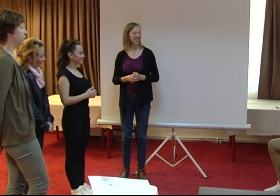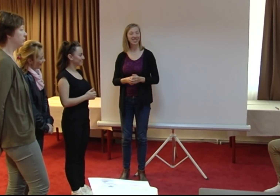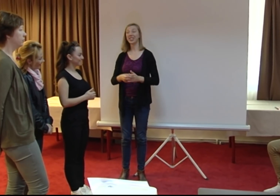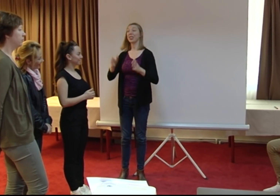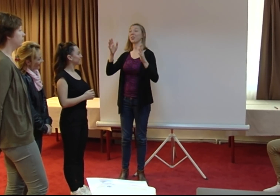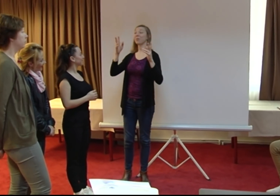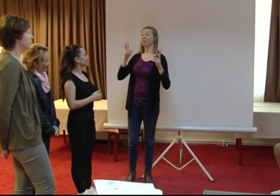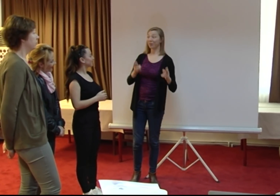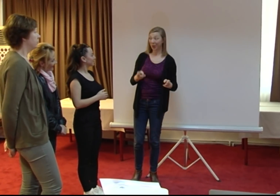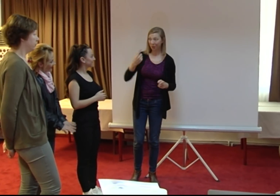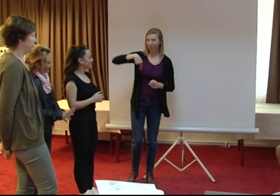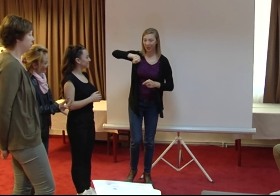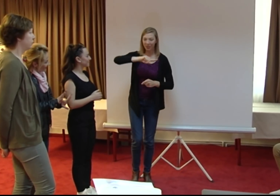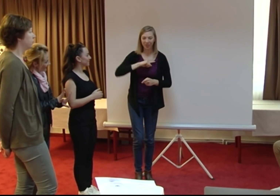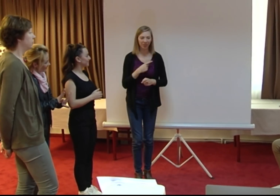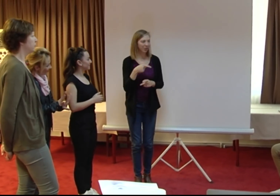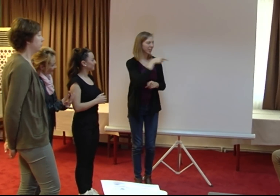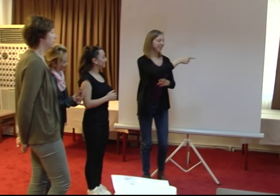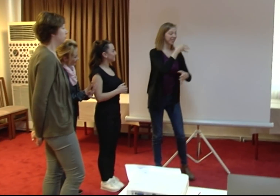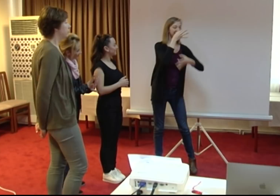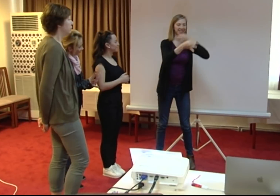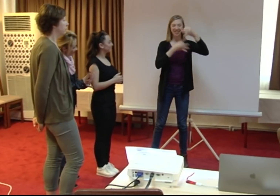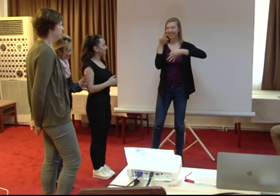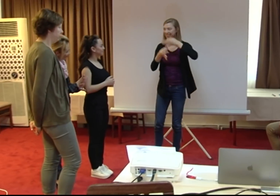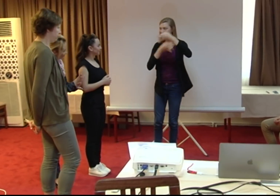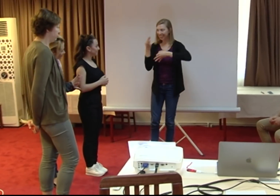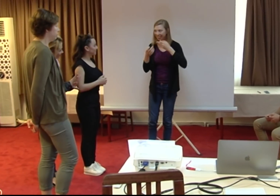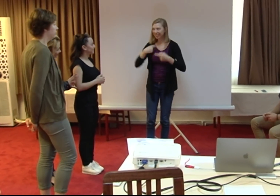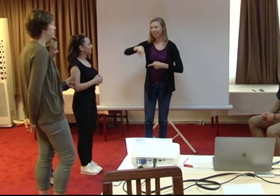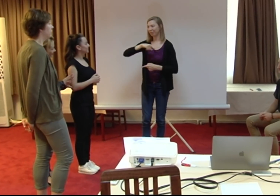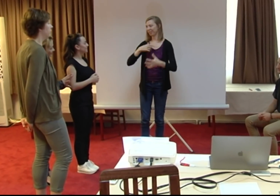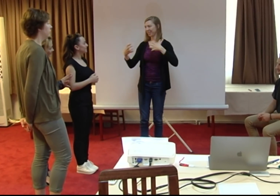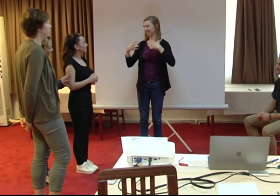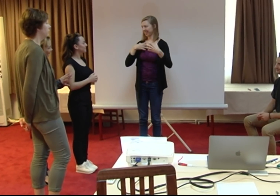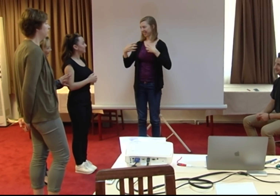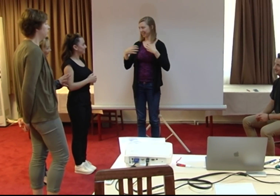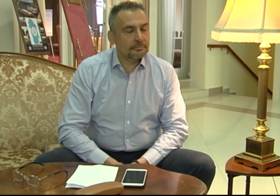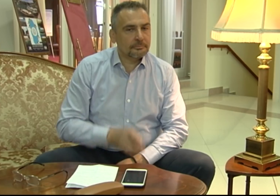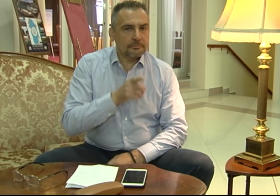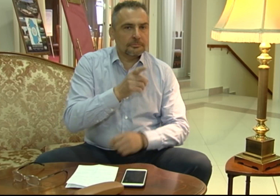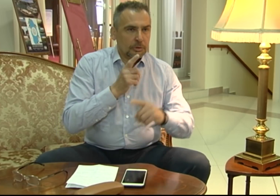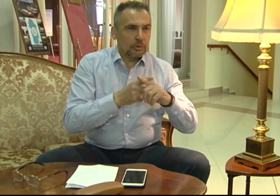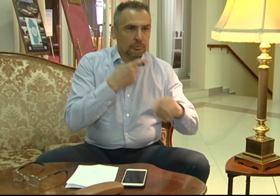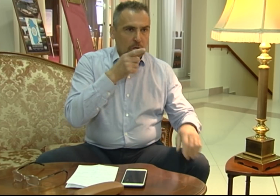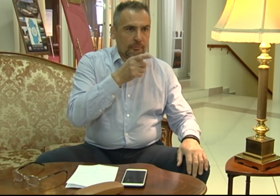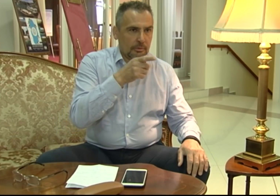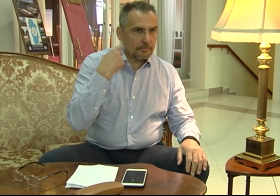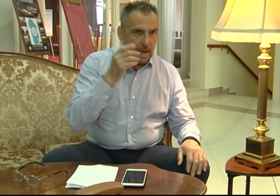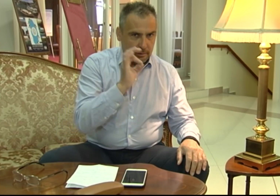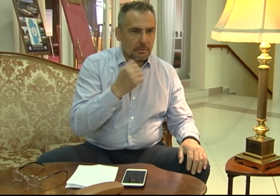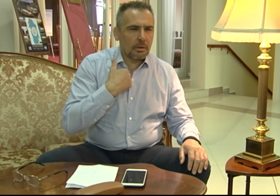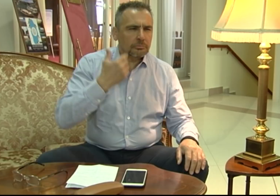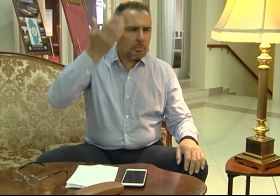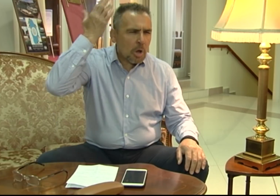нагоре. Господ, чедо, Господ! И јас си создадов представа дека Бог ќе ми го врати слухот и јас ќе слушам.